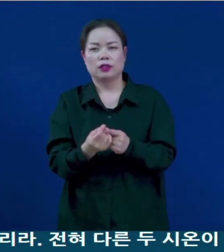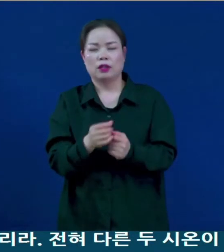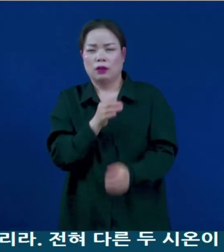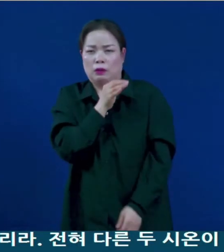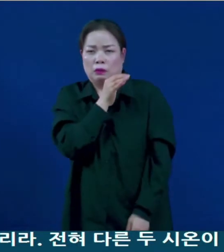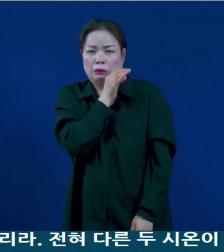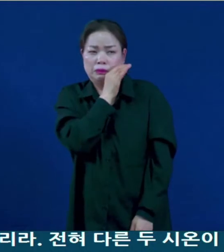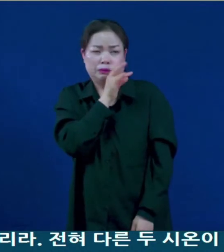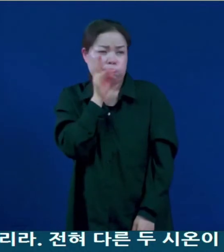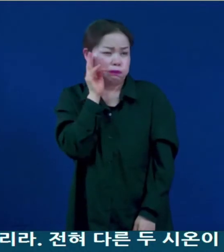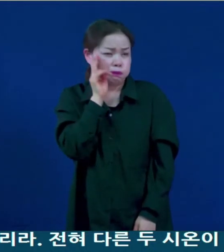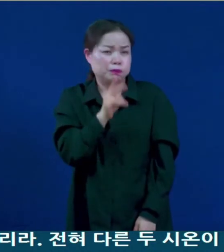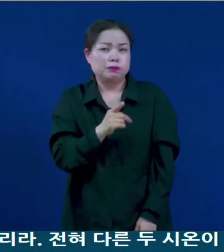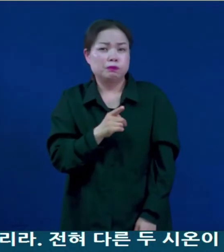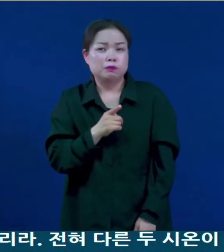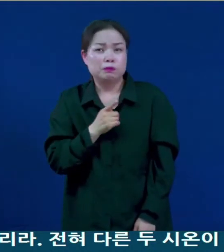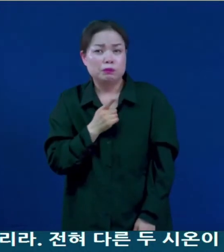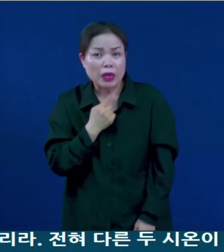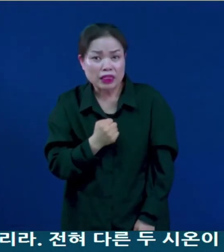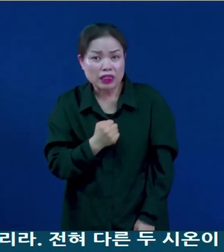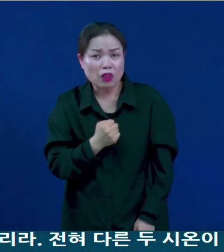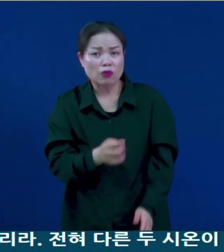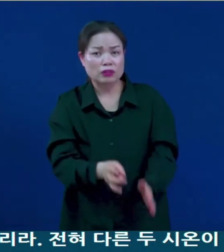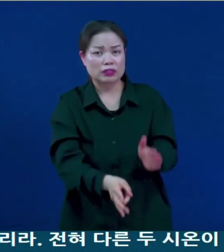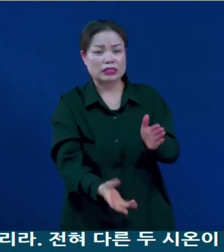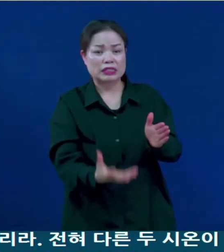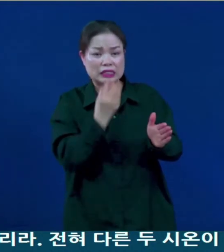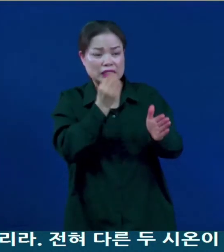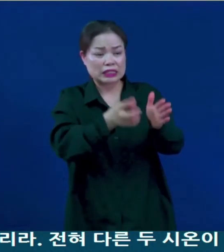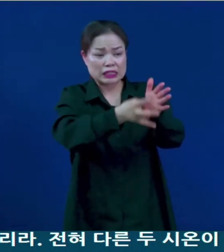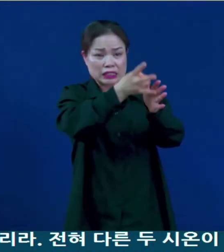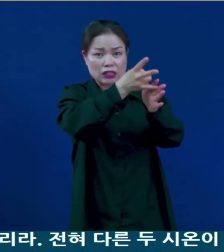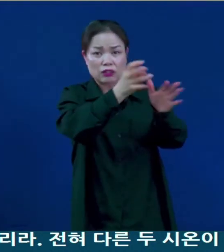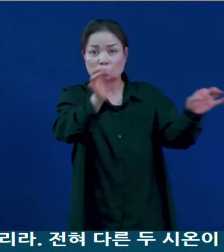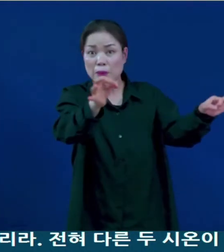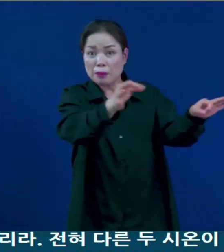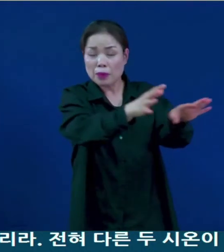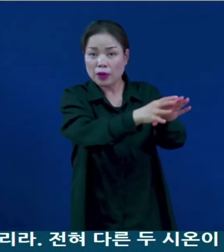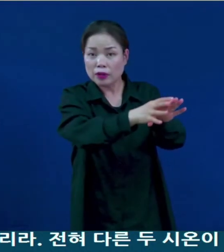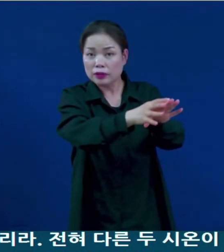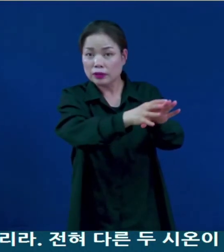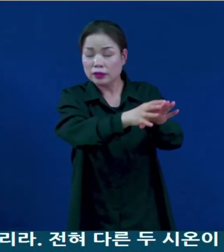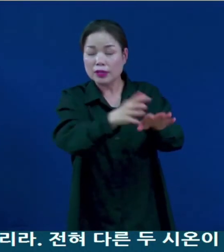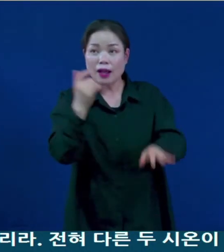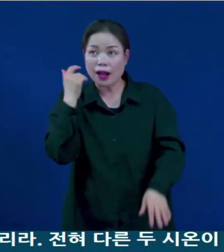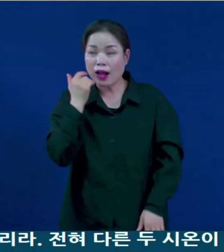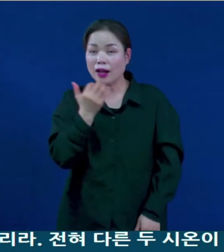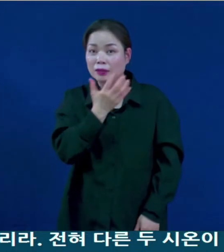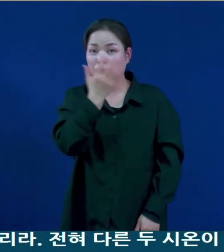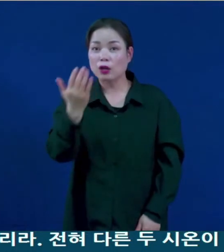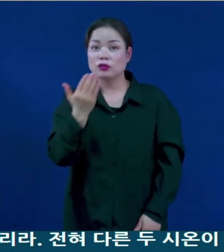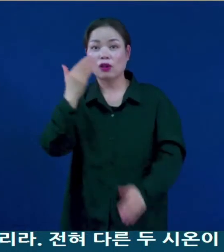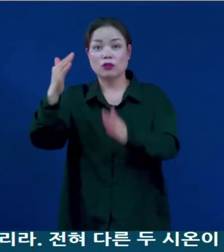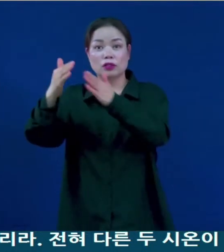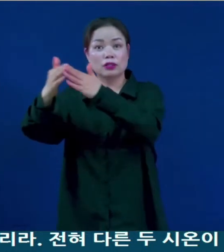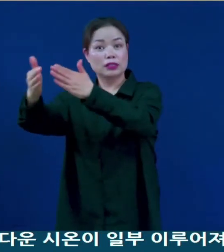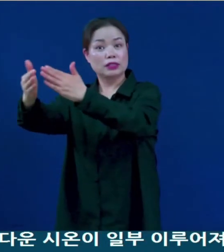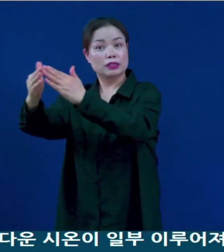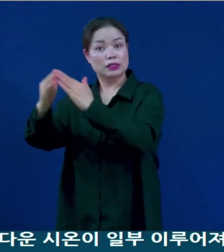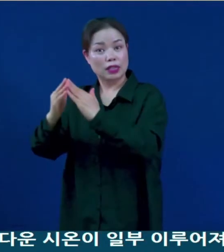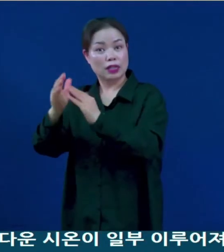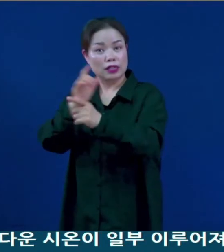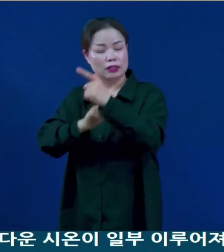부끄럽고 처참했던 시온이 사라졌고 이제는 이토록 아름다운 여호와의 성전이 세워졌으니